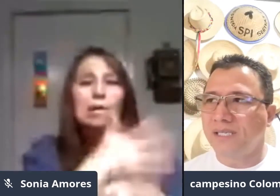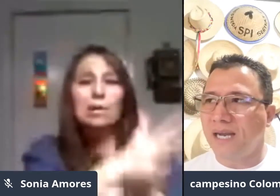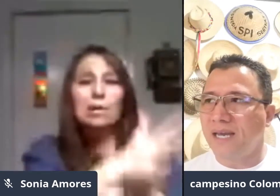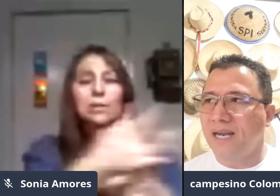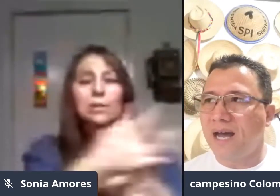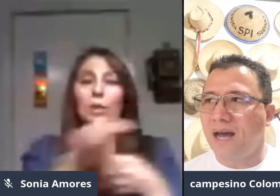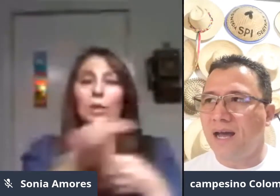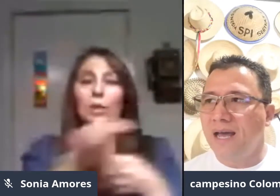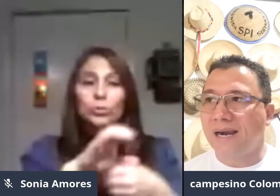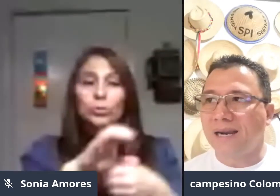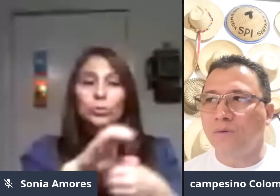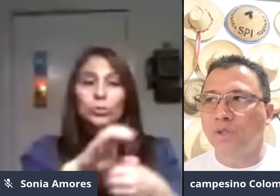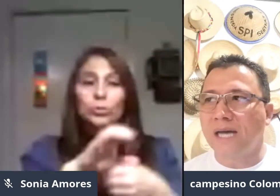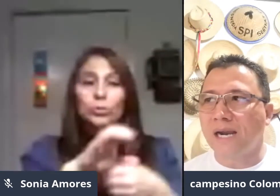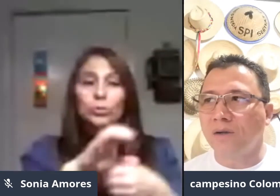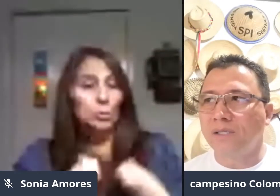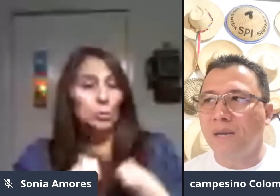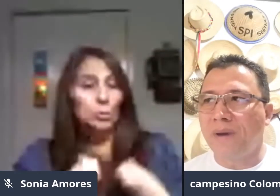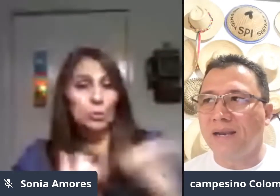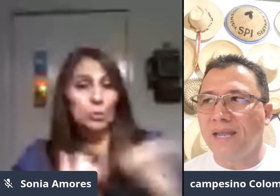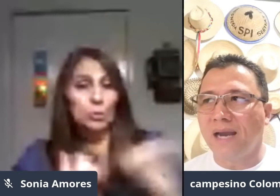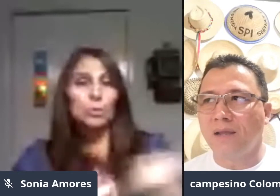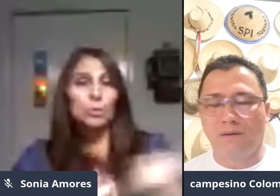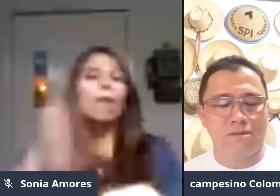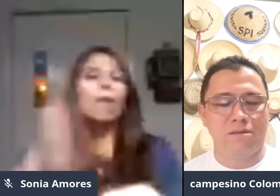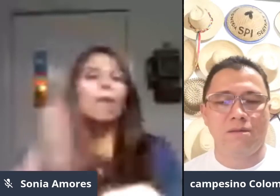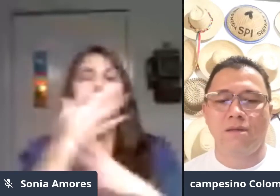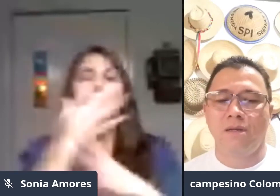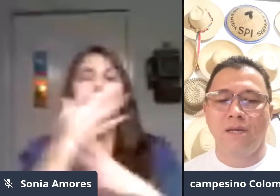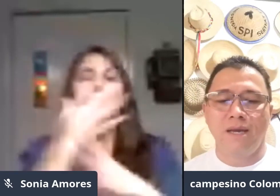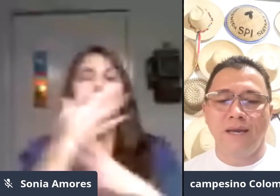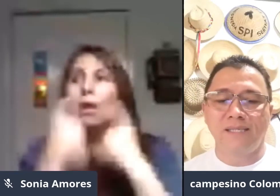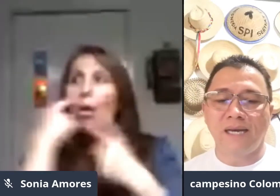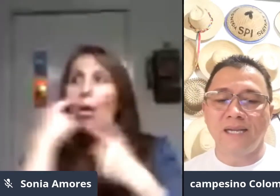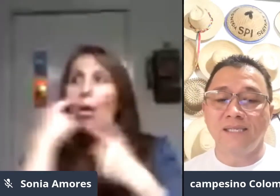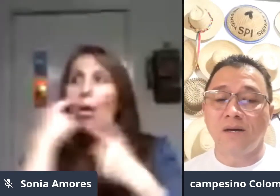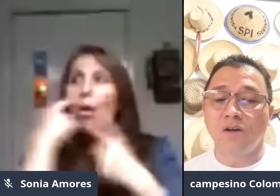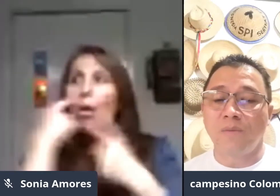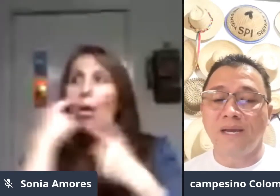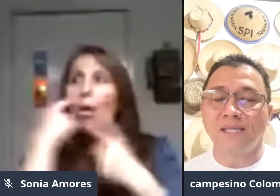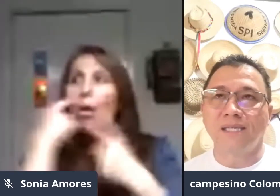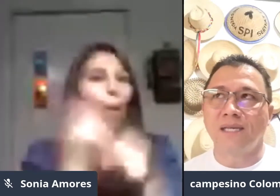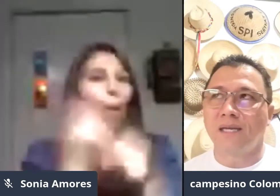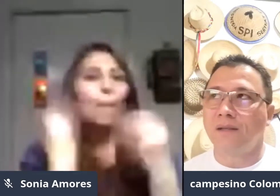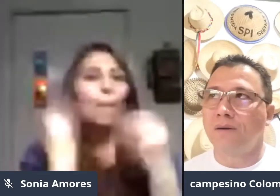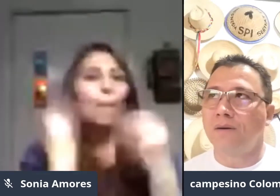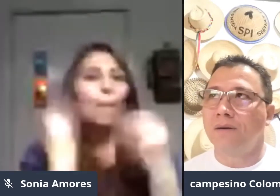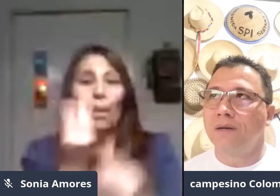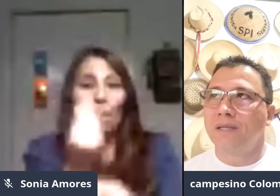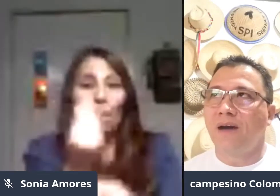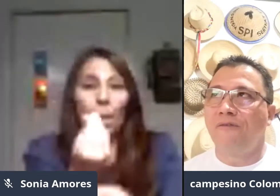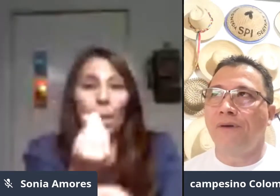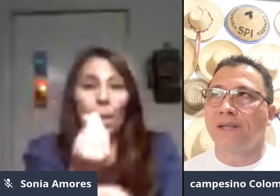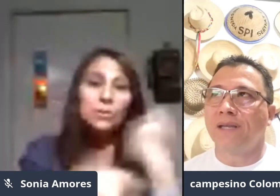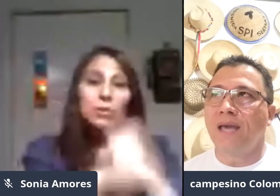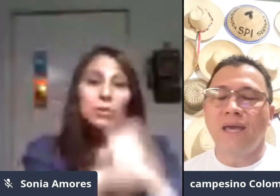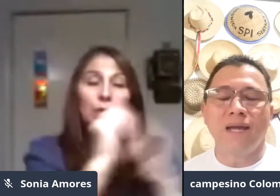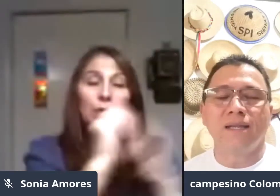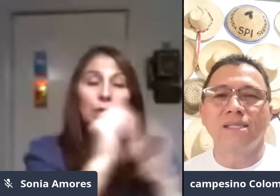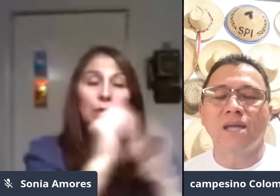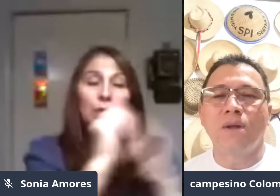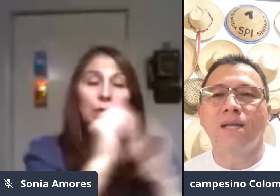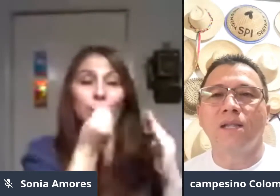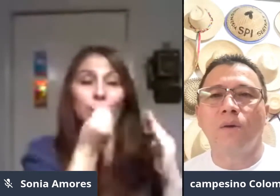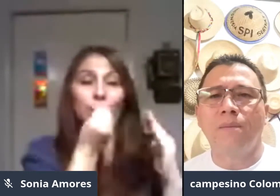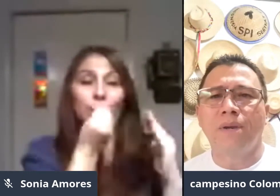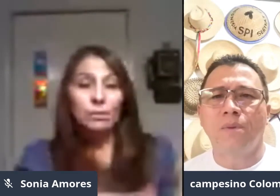tenemos que salir a rebuscarnos el pan diario. Esta crisis económica está siendo tan fuerte que hay gente